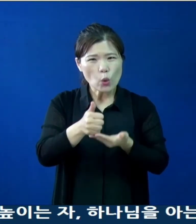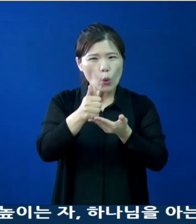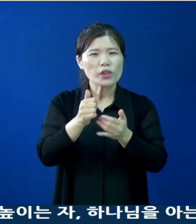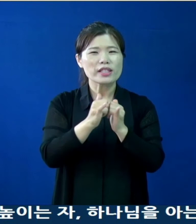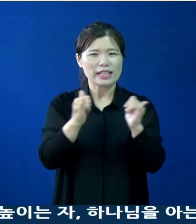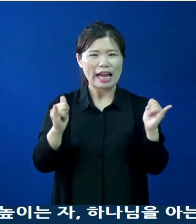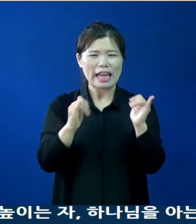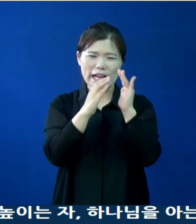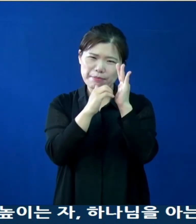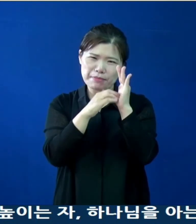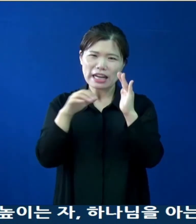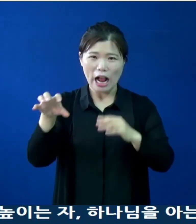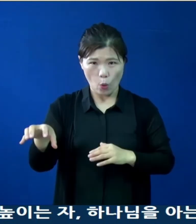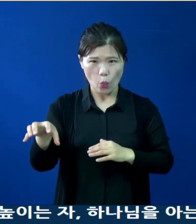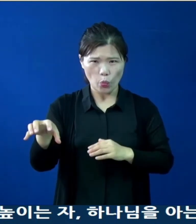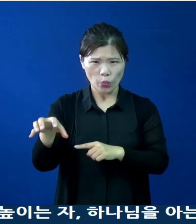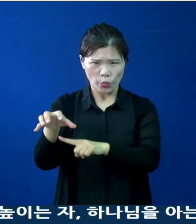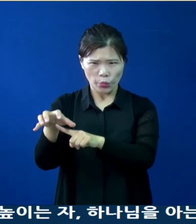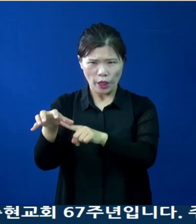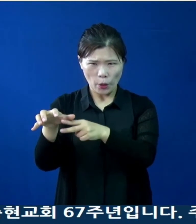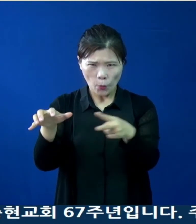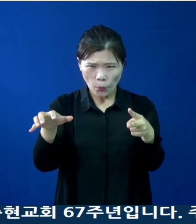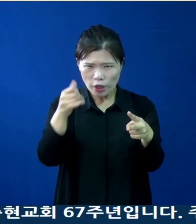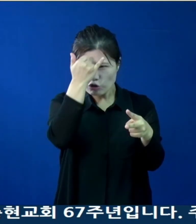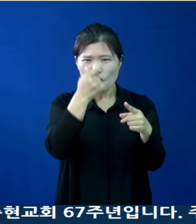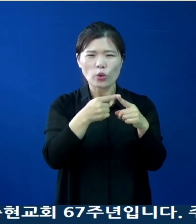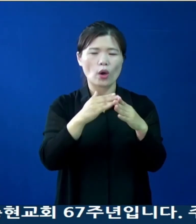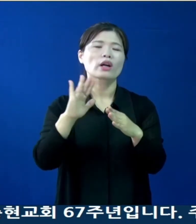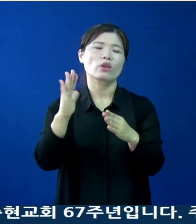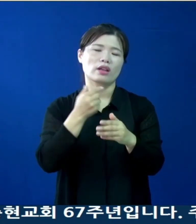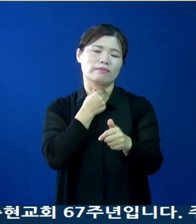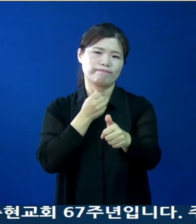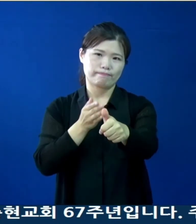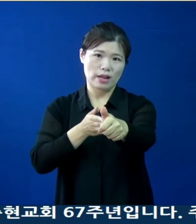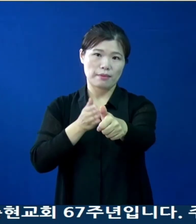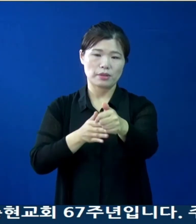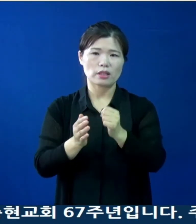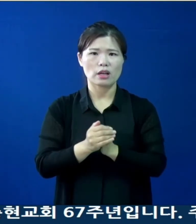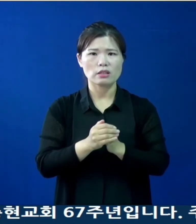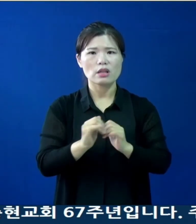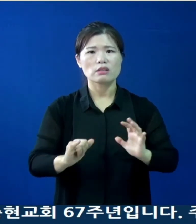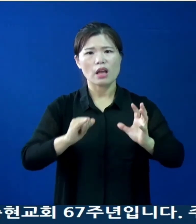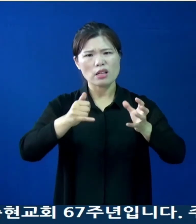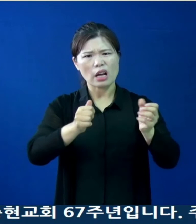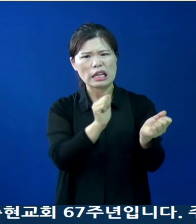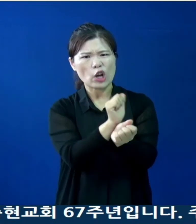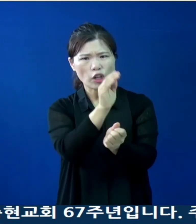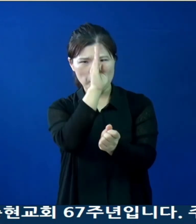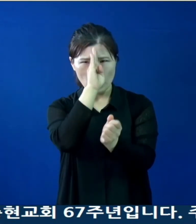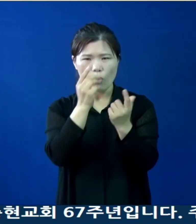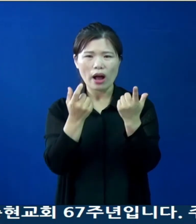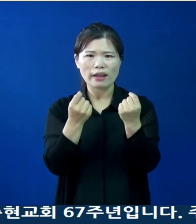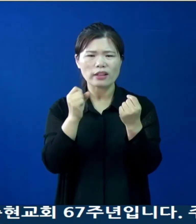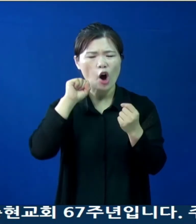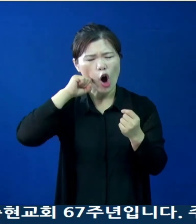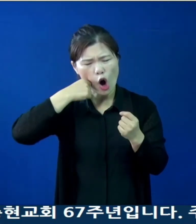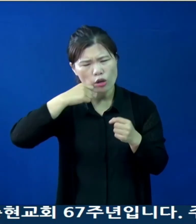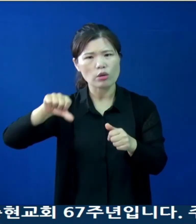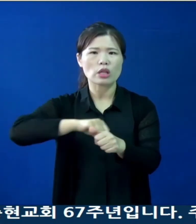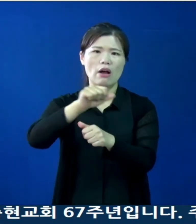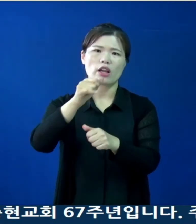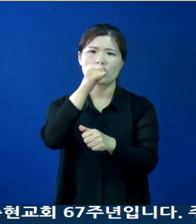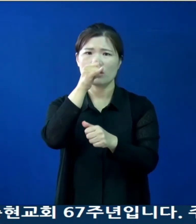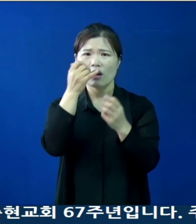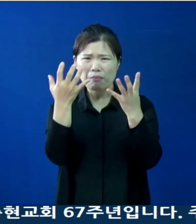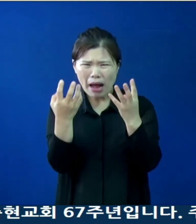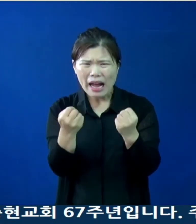소망합니다. 세상의 전염병과 같은 어려운 상황이 아무리 많아진다 할지라도,